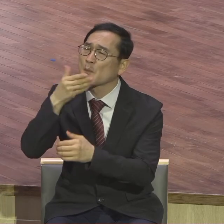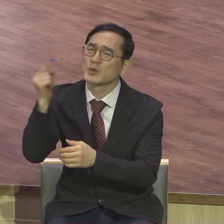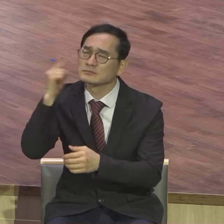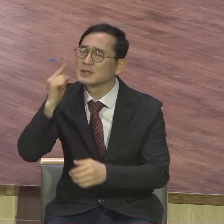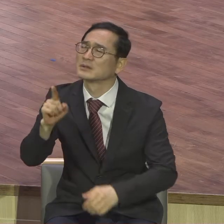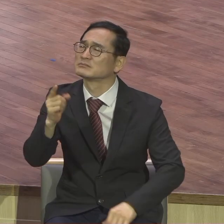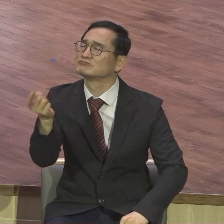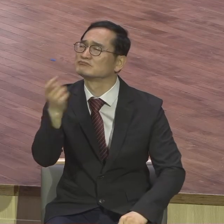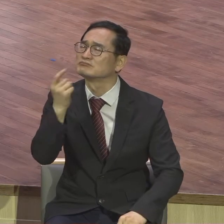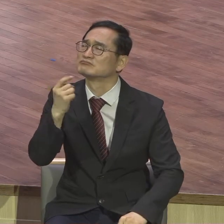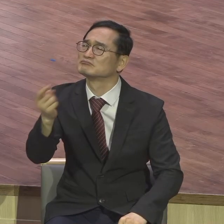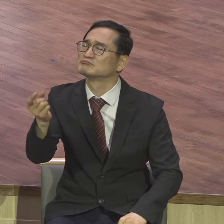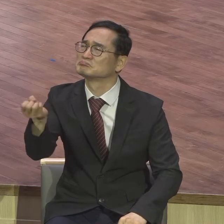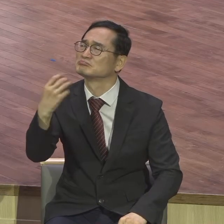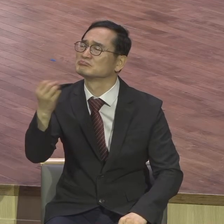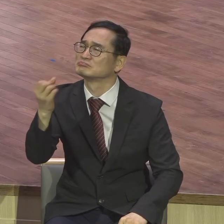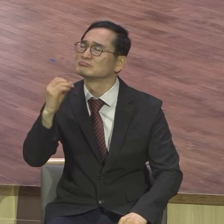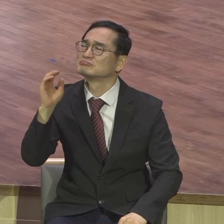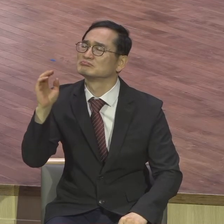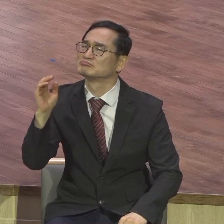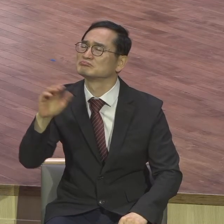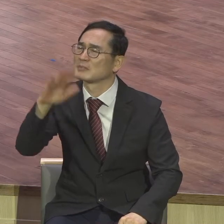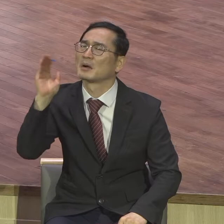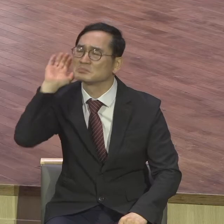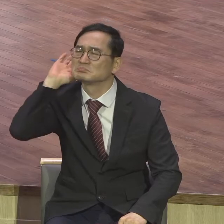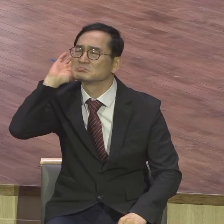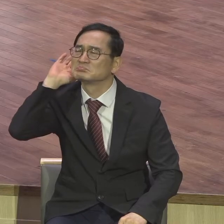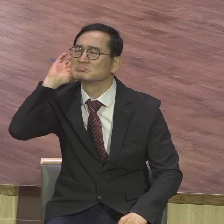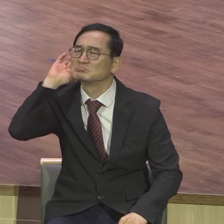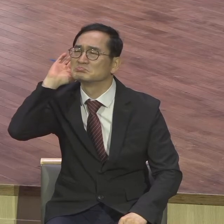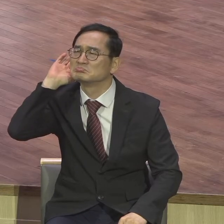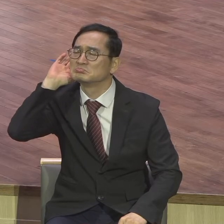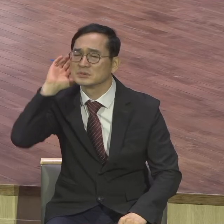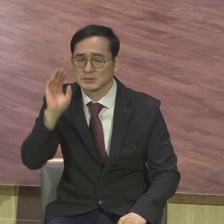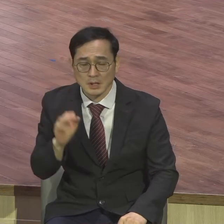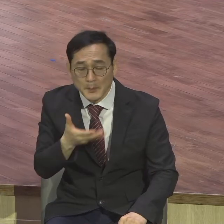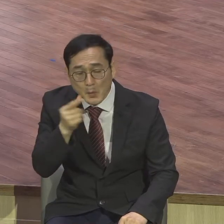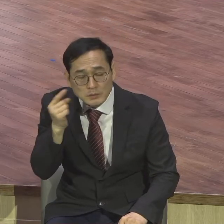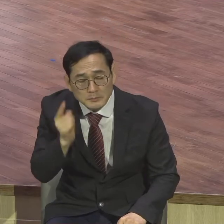복음 뭐예요? 복음 하는데 복음이 뭐냐고요?